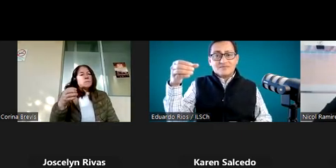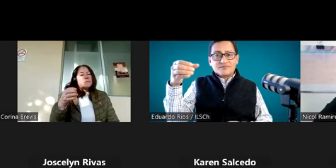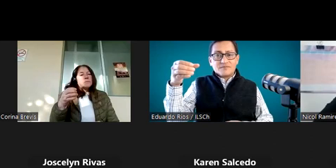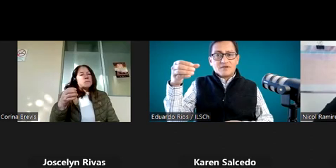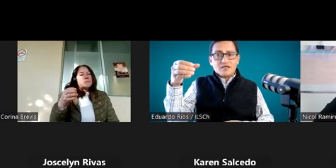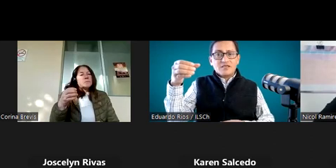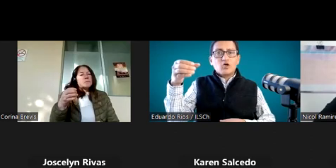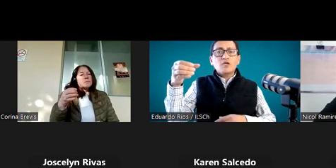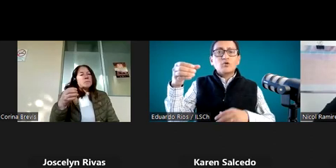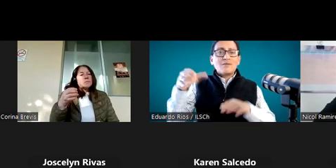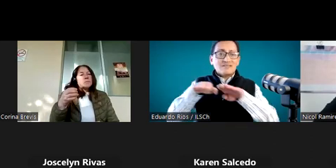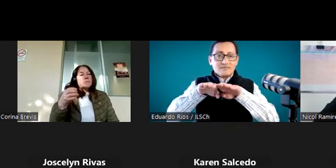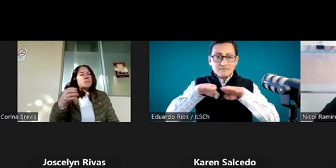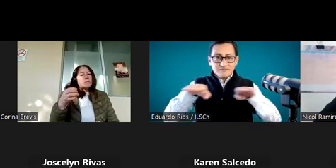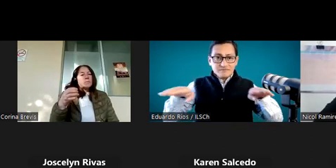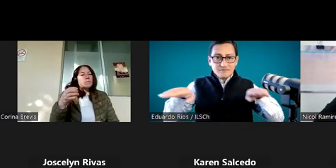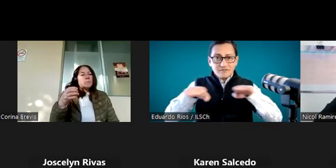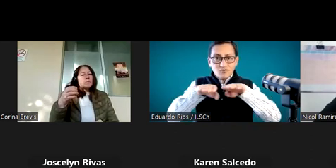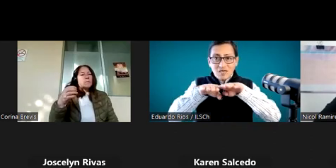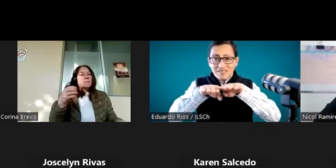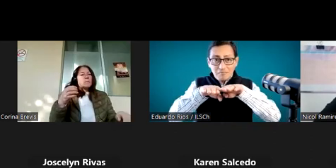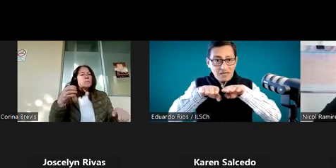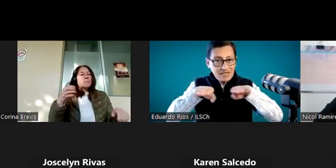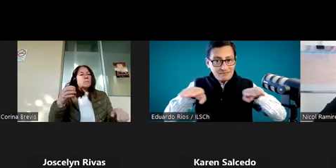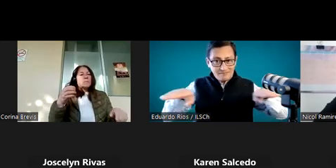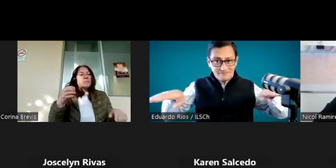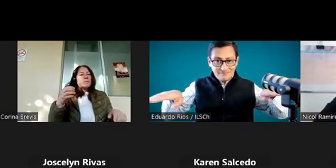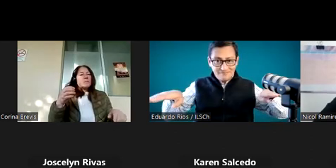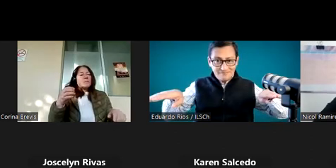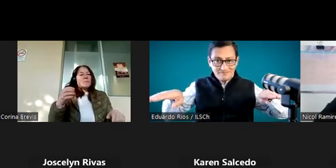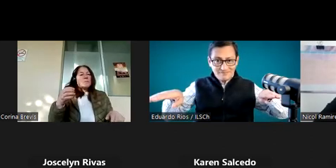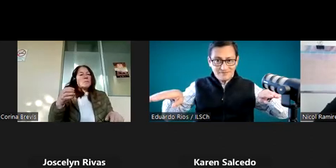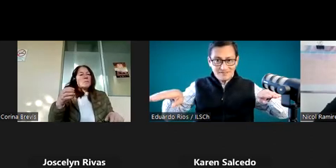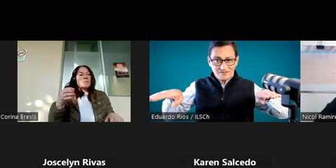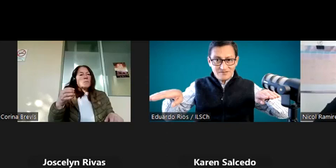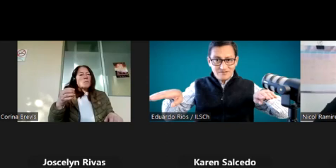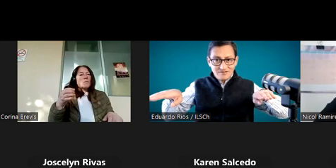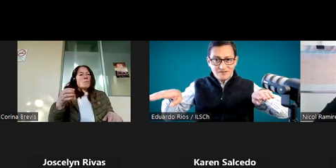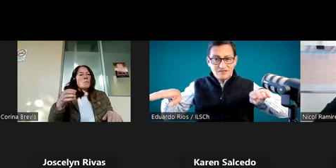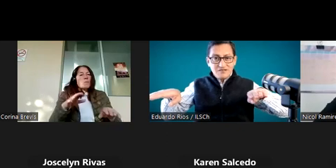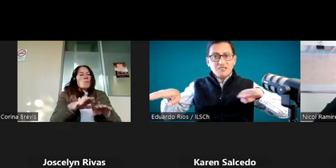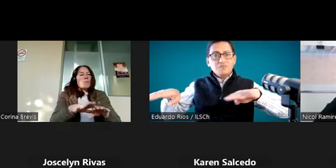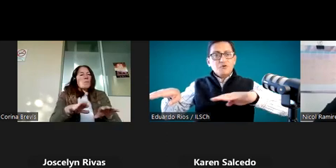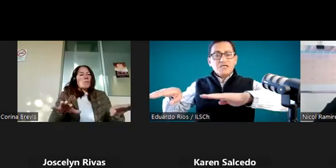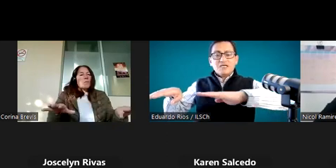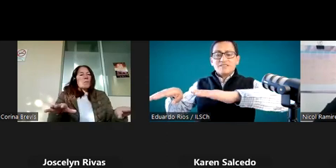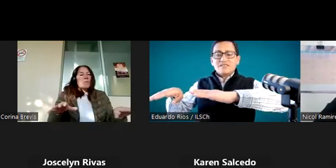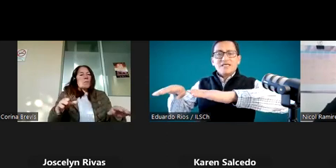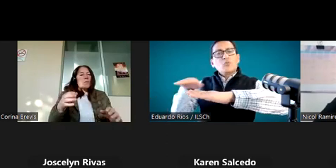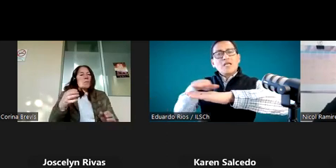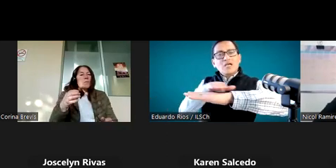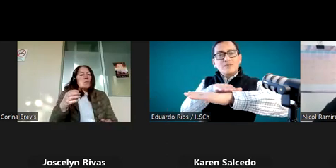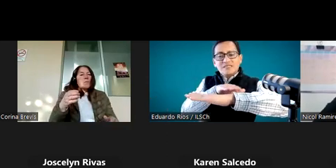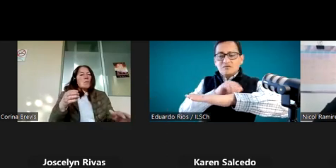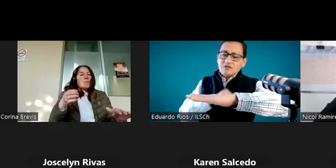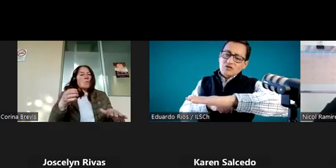mesa. ¿Y cómo es una mesa? Una mesa es plana, ¿cierto? Y podría representar